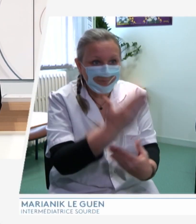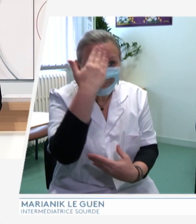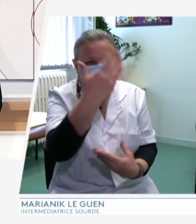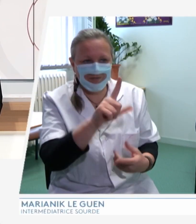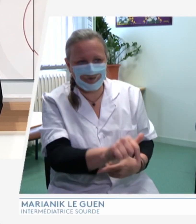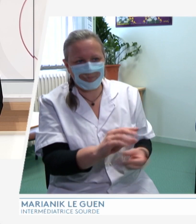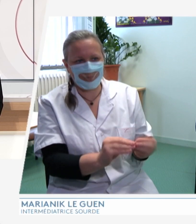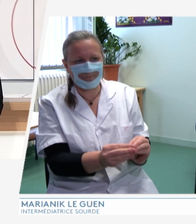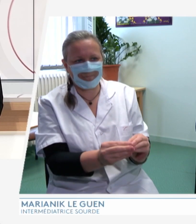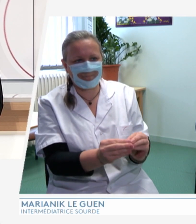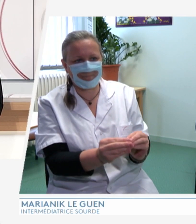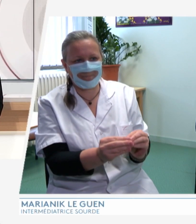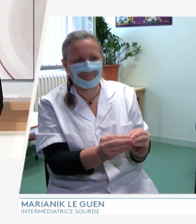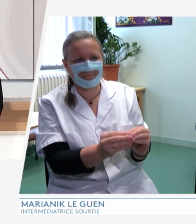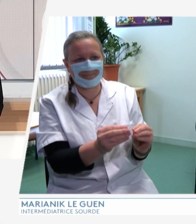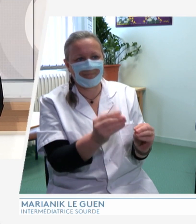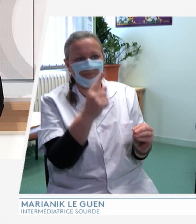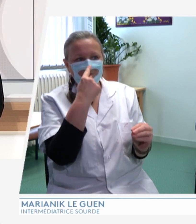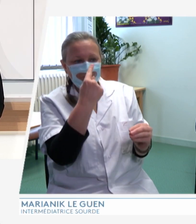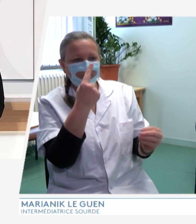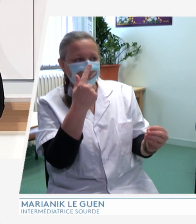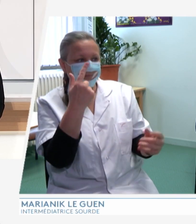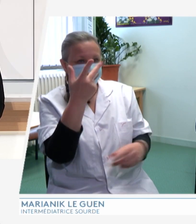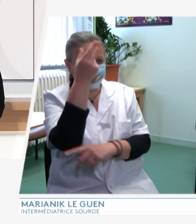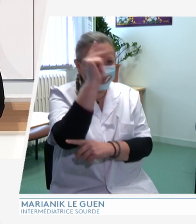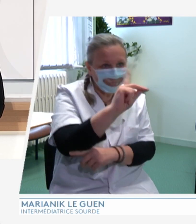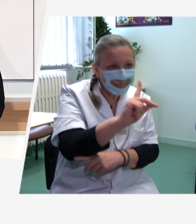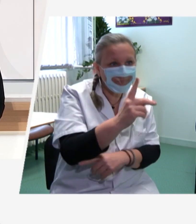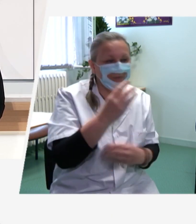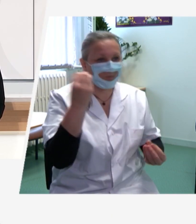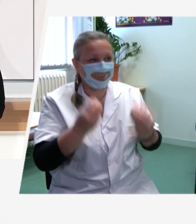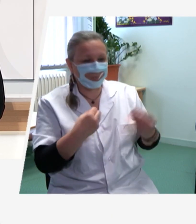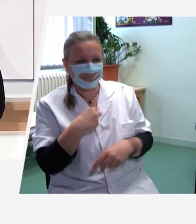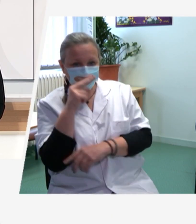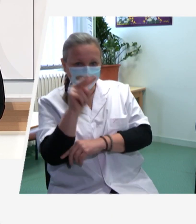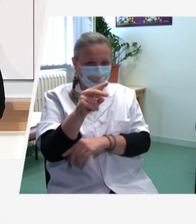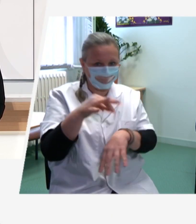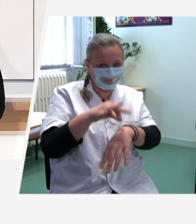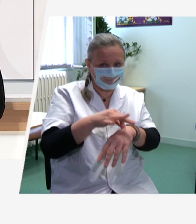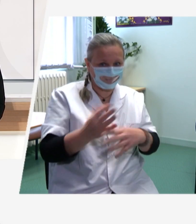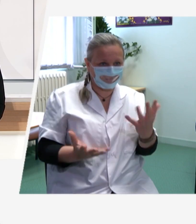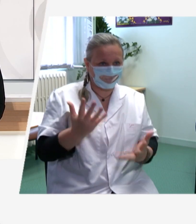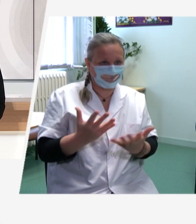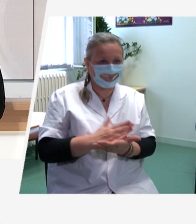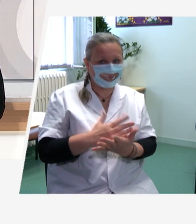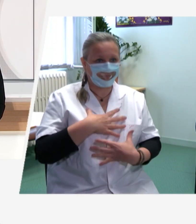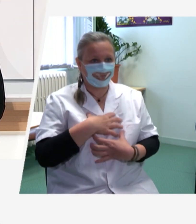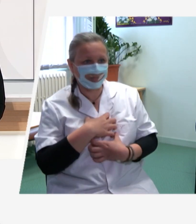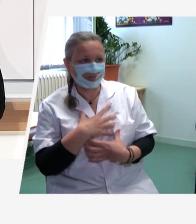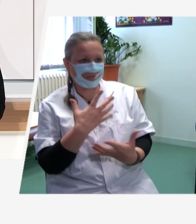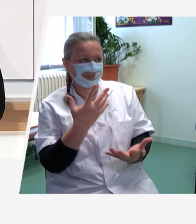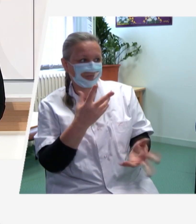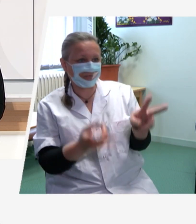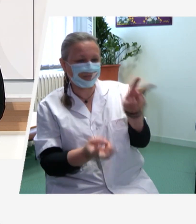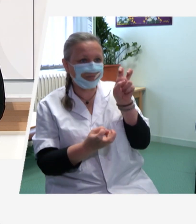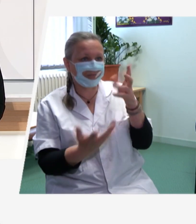si jamais un souci venait à apparaître dans la compréhension, si jamais un patient se retrouve anxieux, angoissé, n'est pas sûr